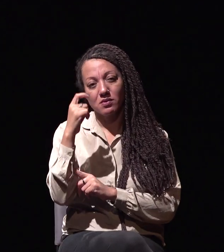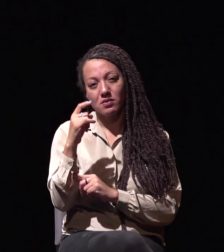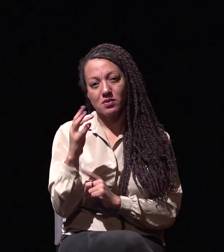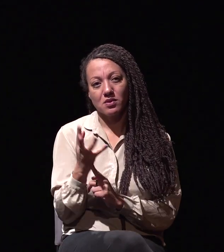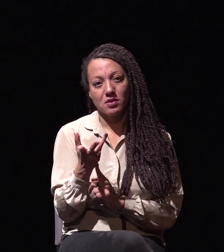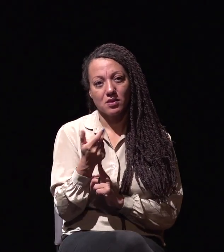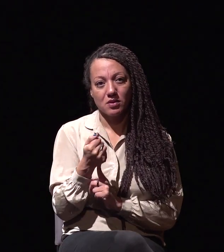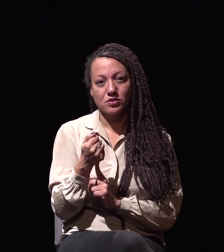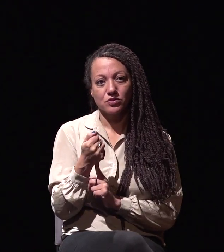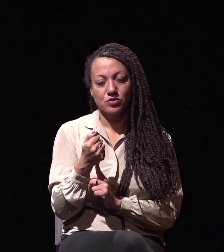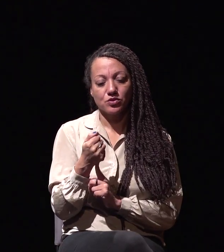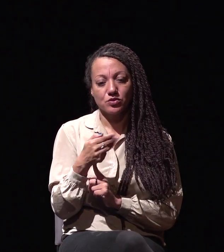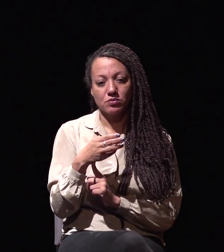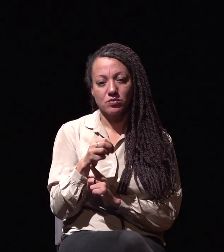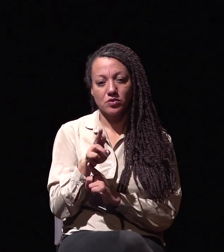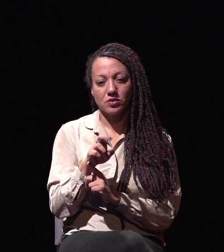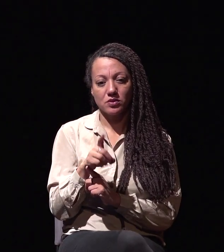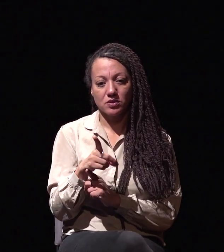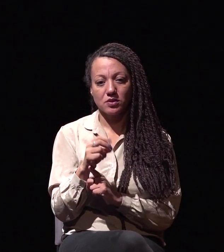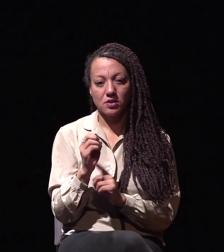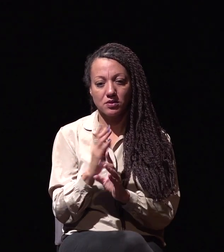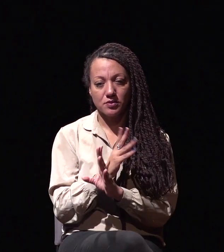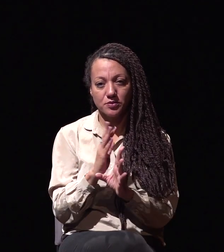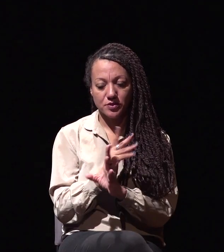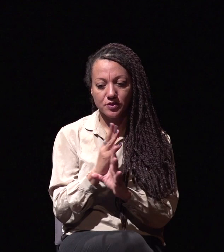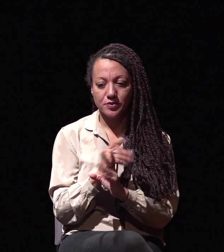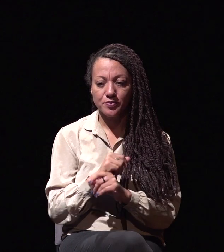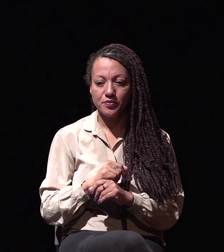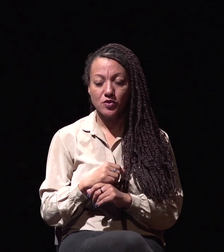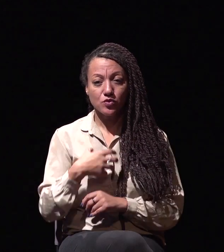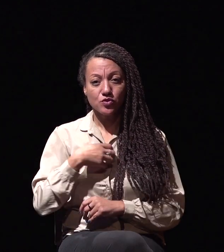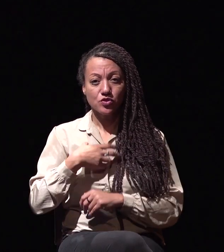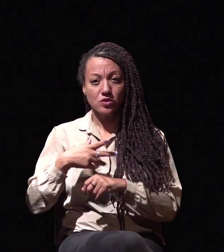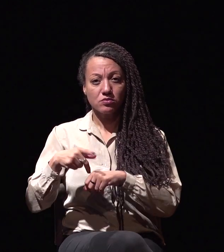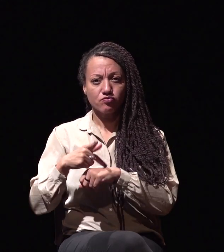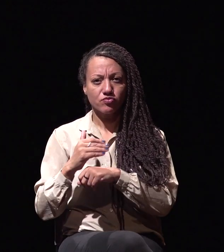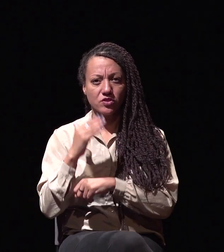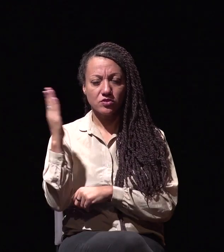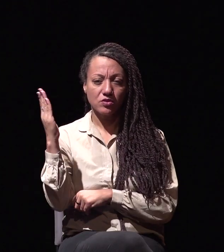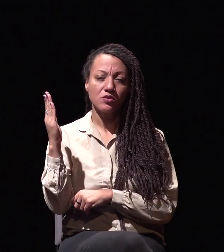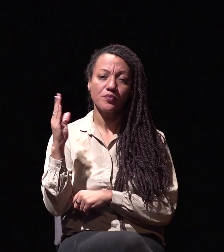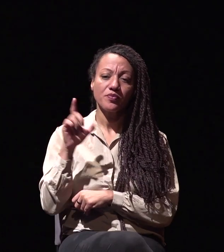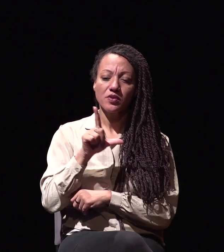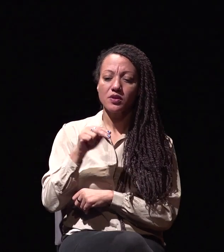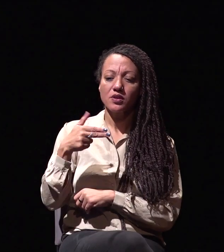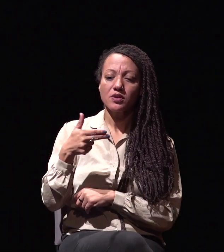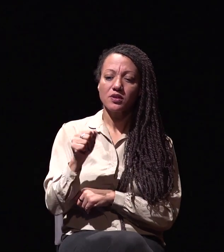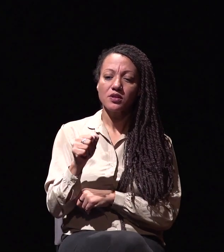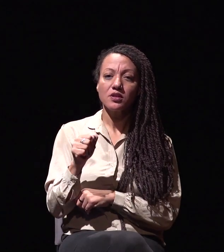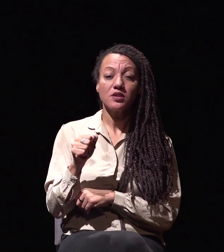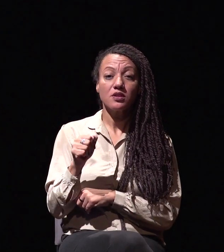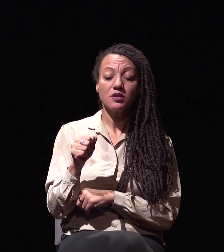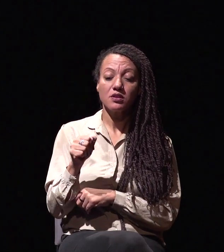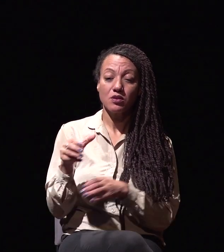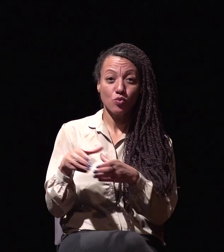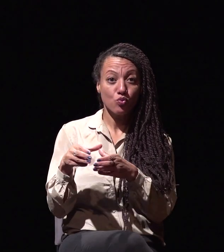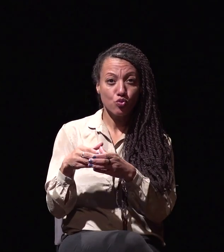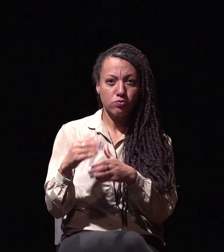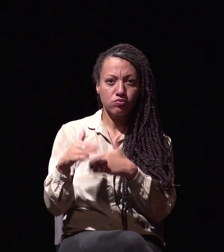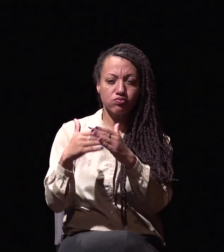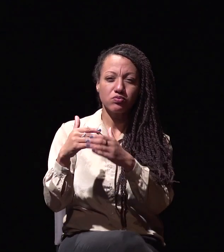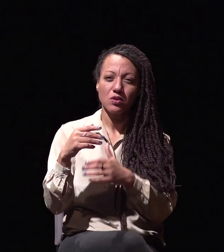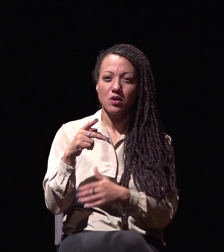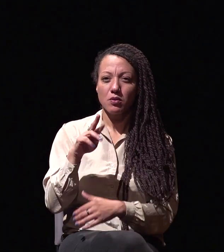vanguarda modernista que se forma com digestões diversas ao estilo internacional e que Lina logo escolheu pertencer ao grupo mais progressista, por